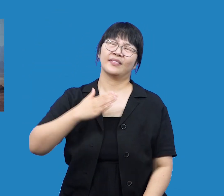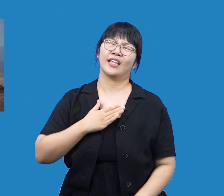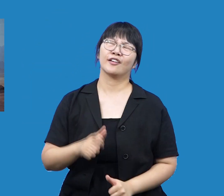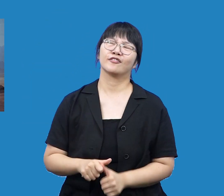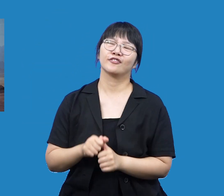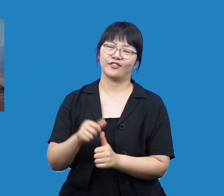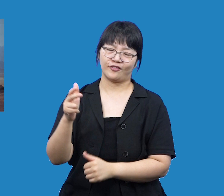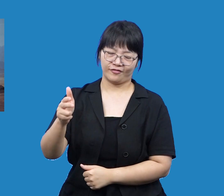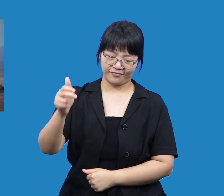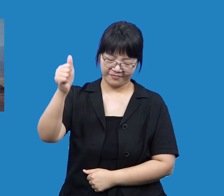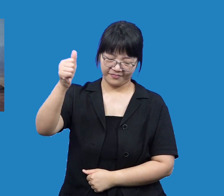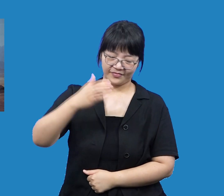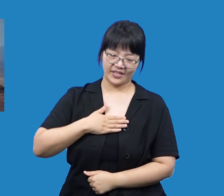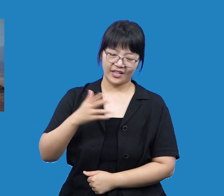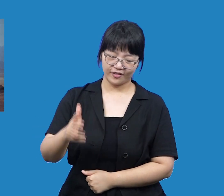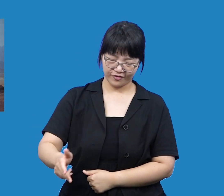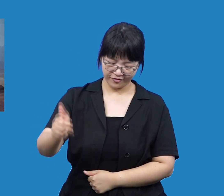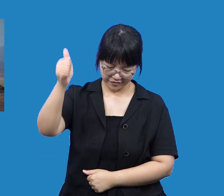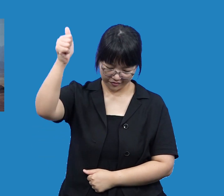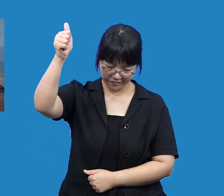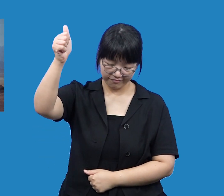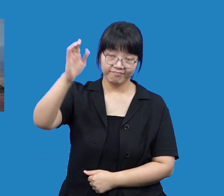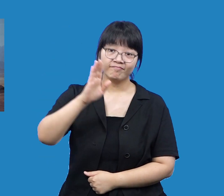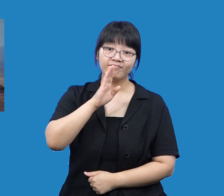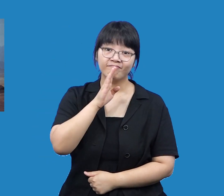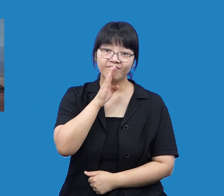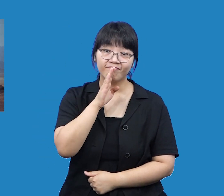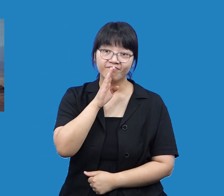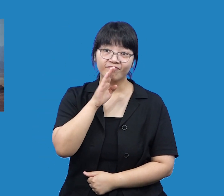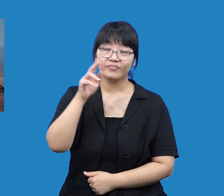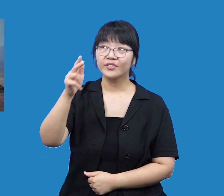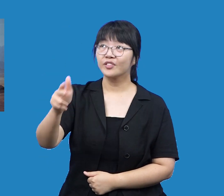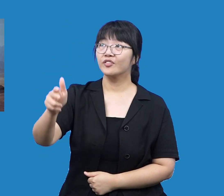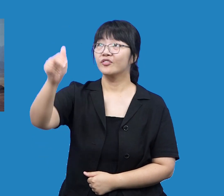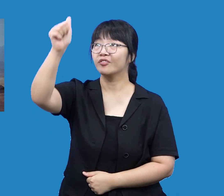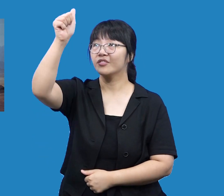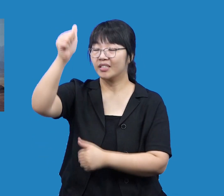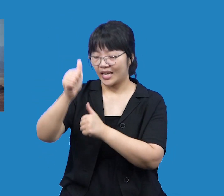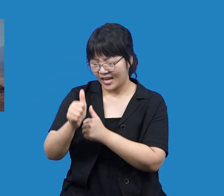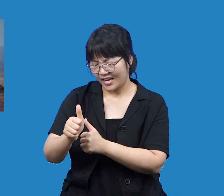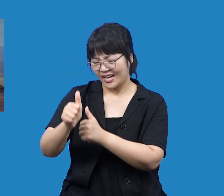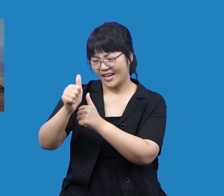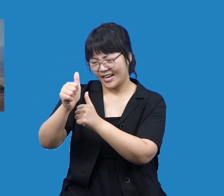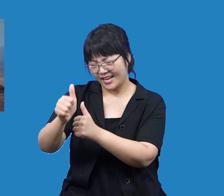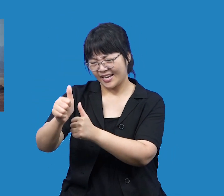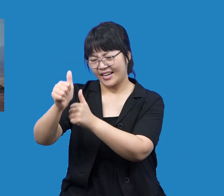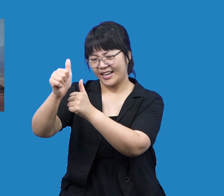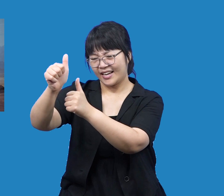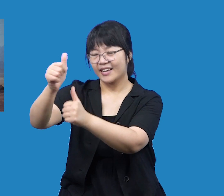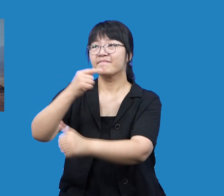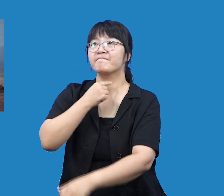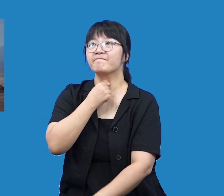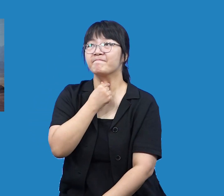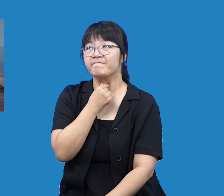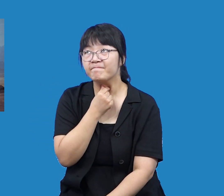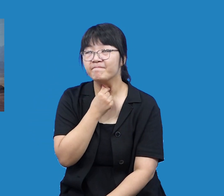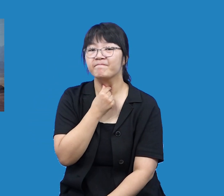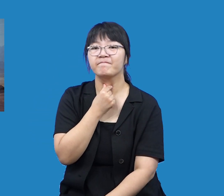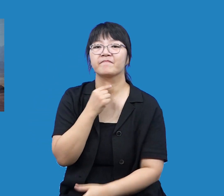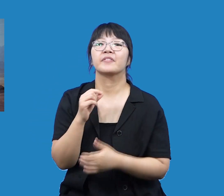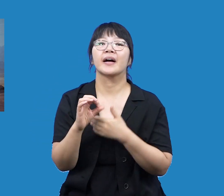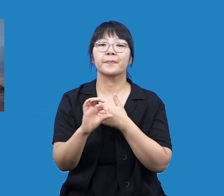구주요, 우리의 주님이라면, 그리고 그분의 발자취를 따라가기를 원하는 그리스도의 제자라면